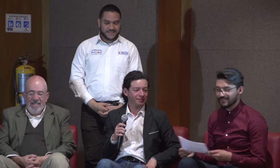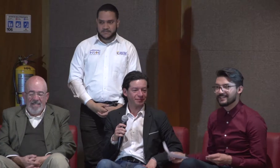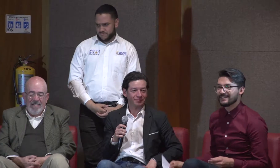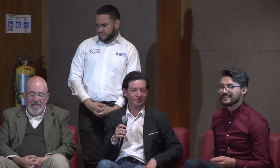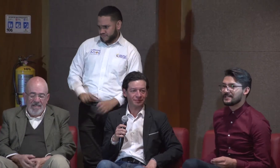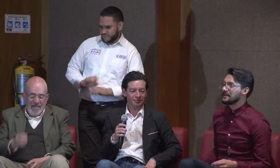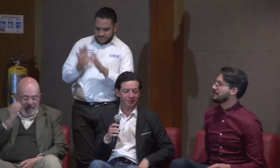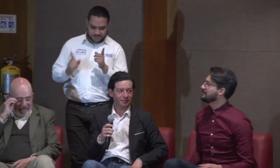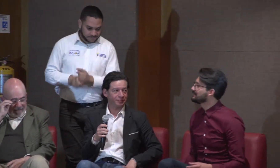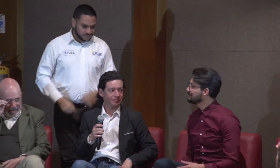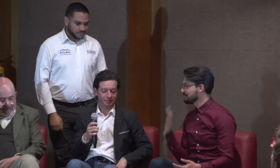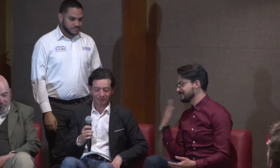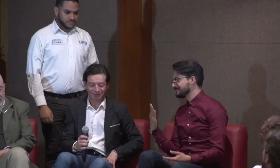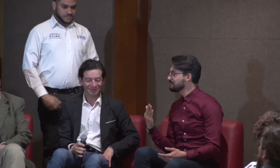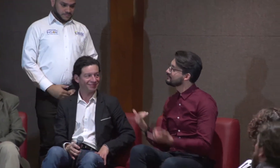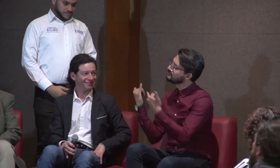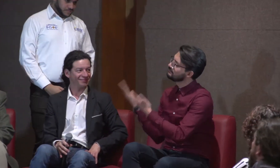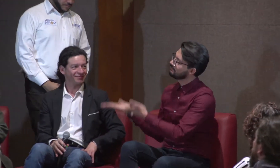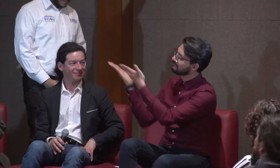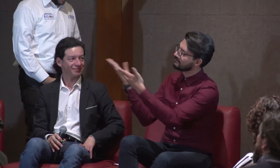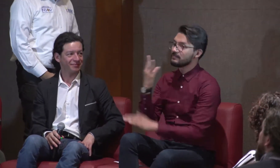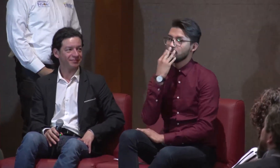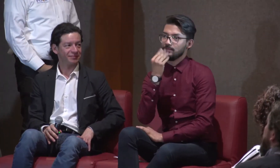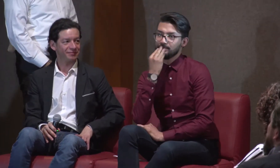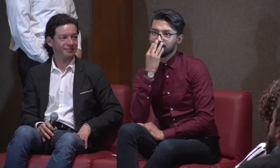Claro que sí, muchas gracias.